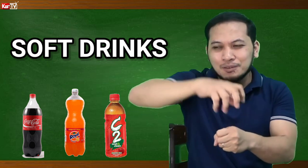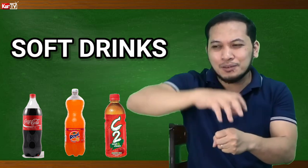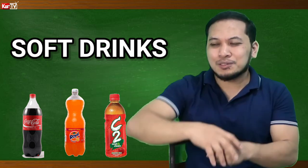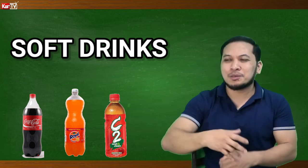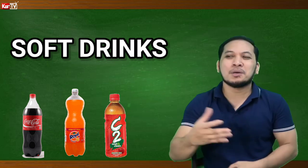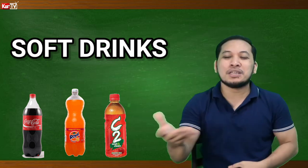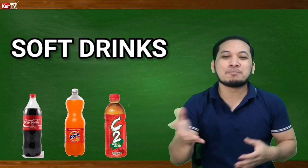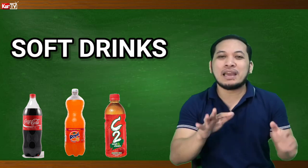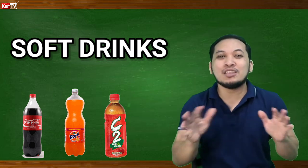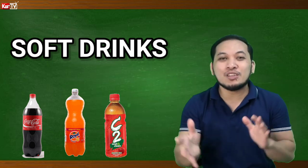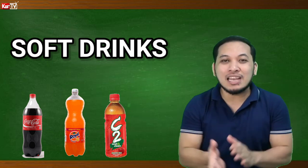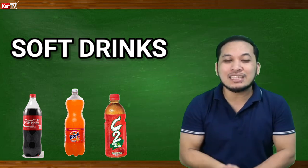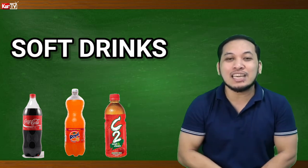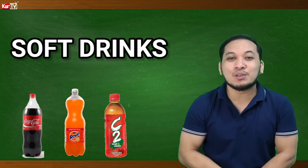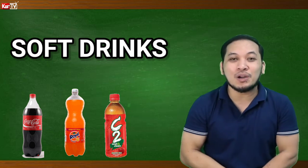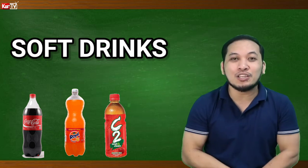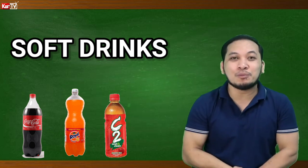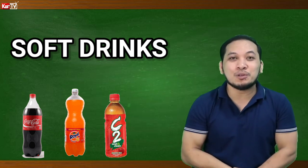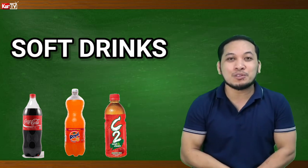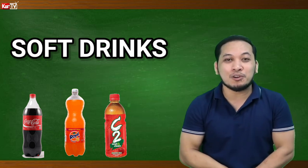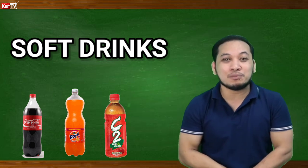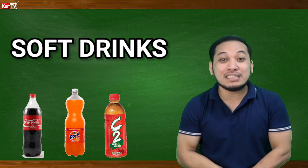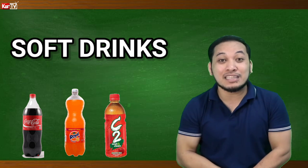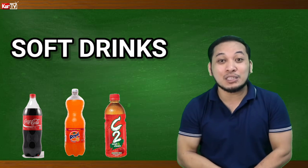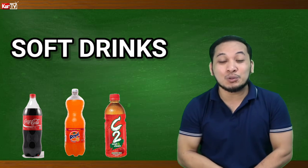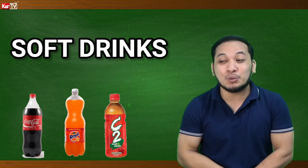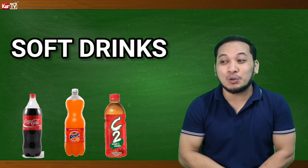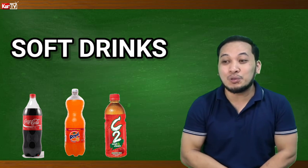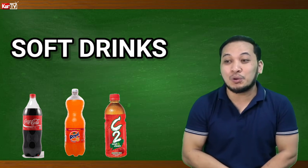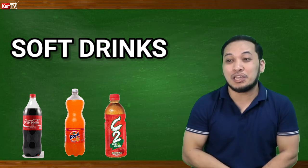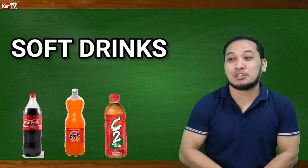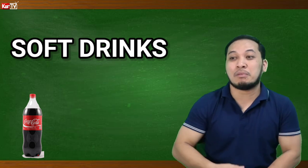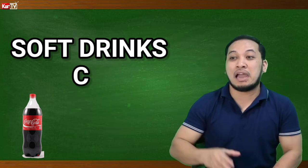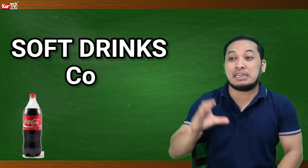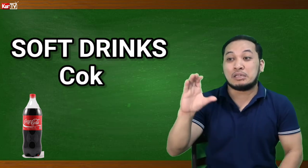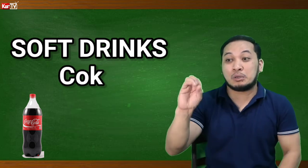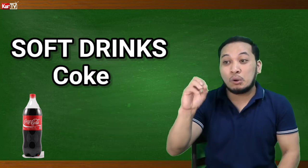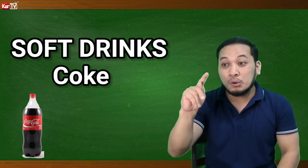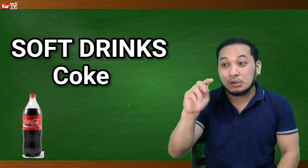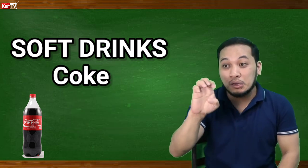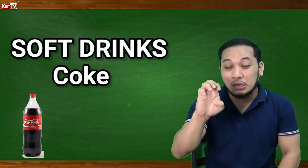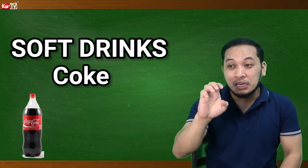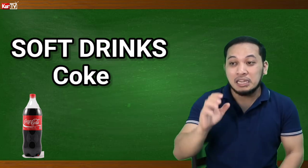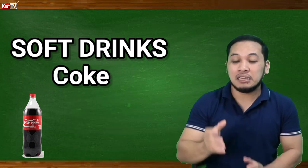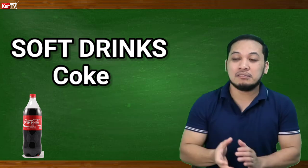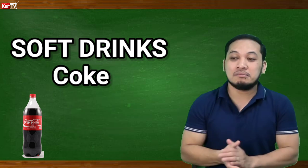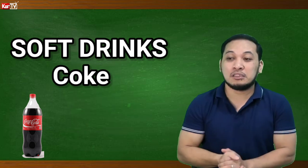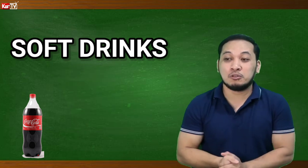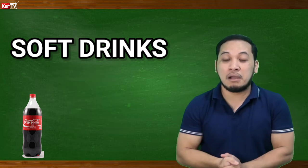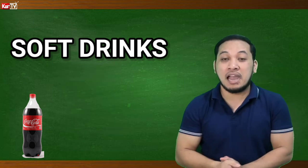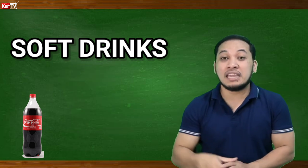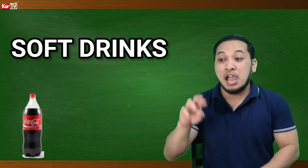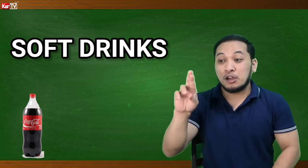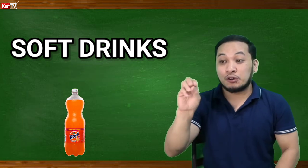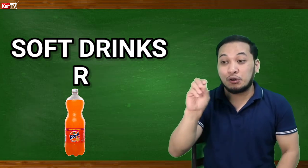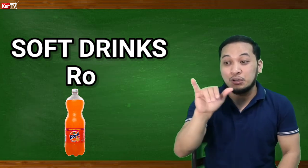oh. So, spell nyo na lang din kung ano po yung soft drinks na tinutukoy nyo. Kung ito ba ay Coke, ito ba ay